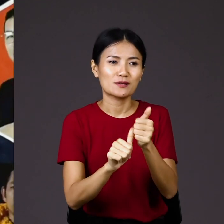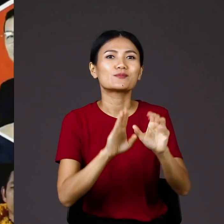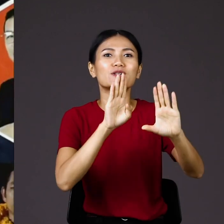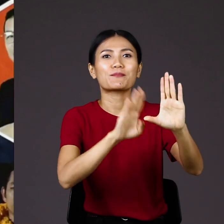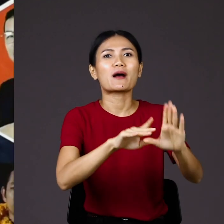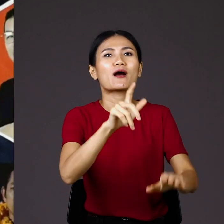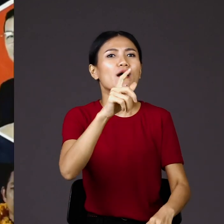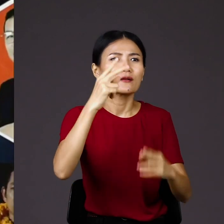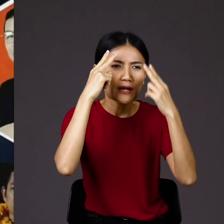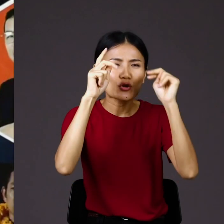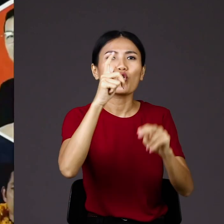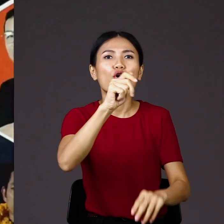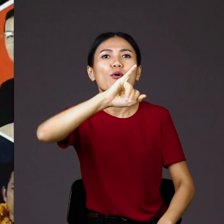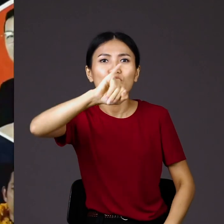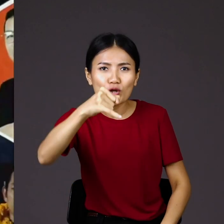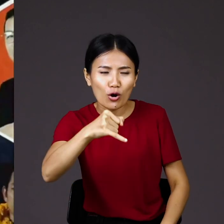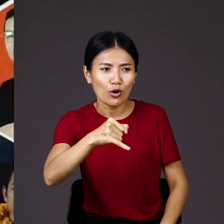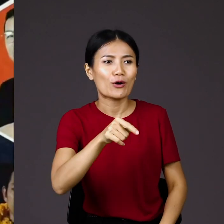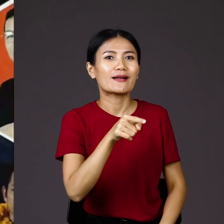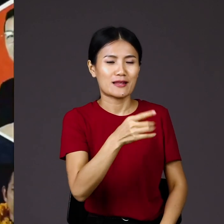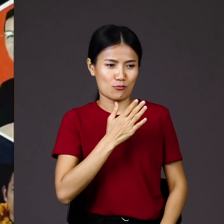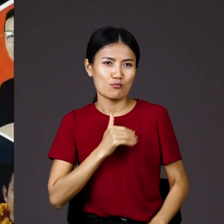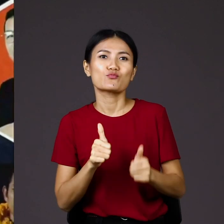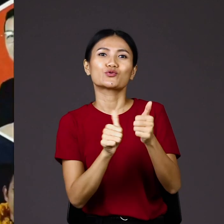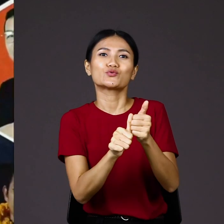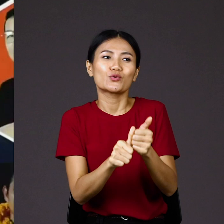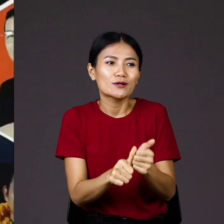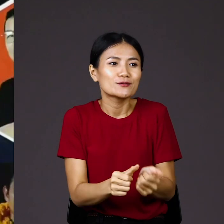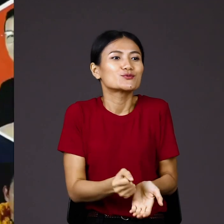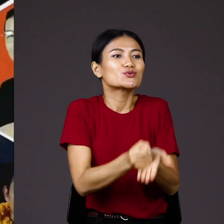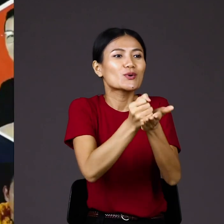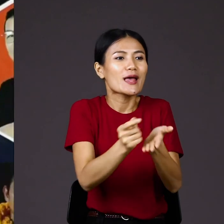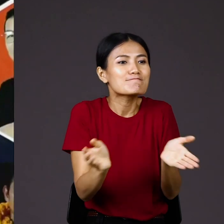รวุฒิผู้สมัครนายกอบจ.นนทบุรีของพวกเรา